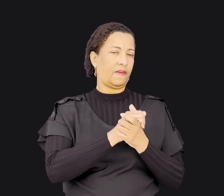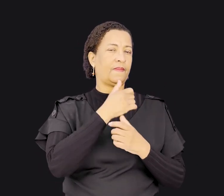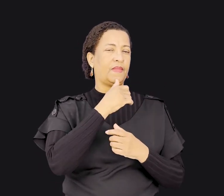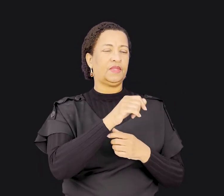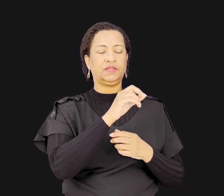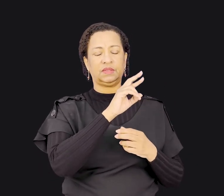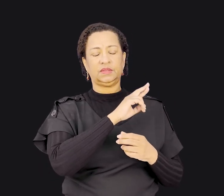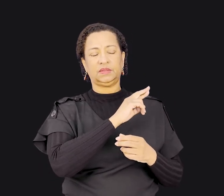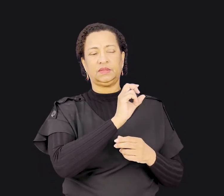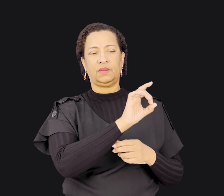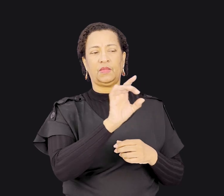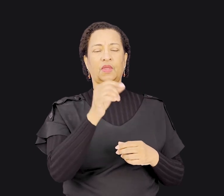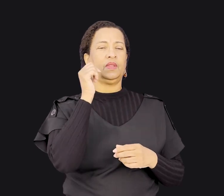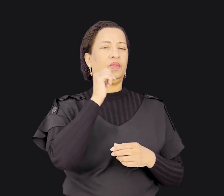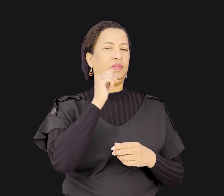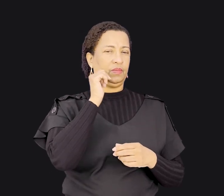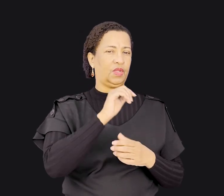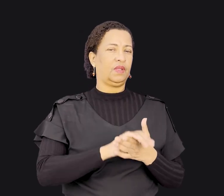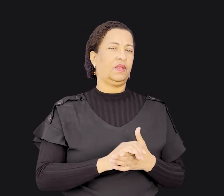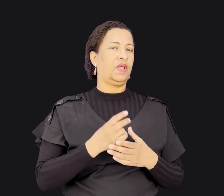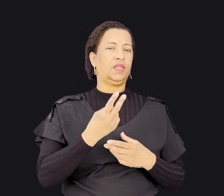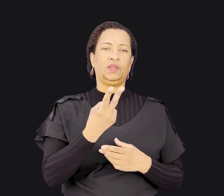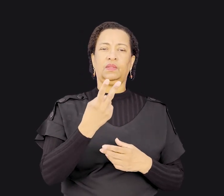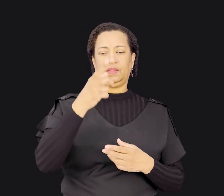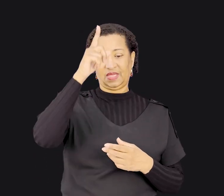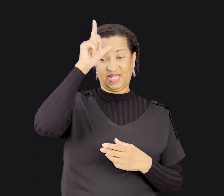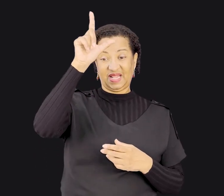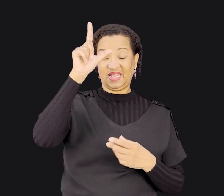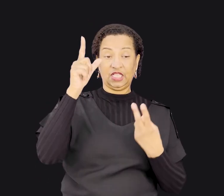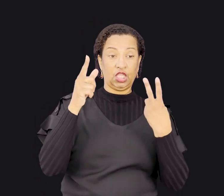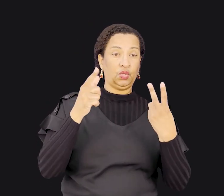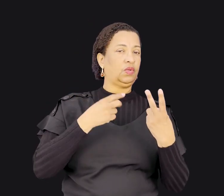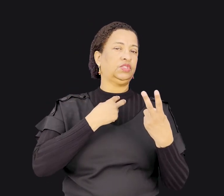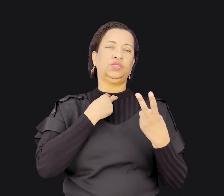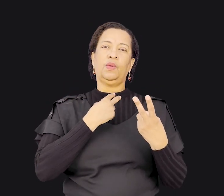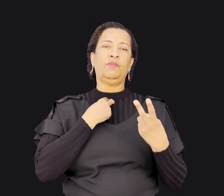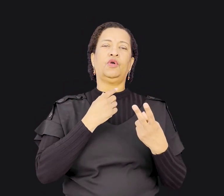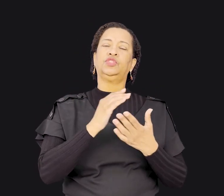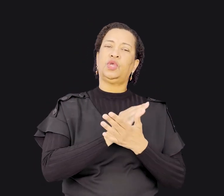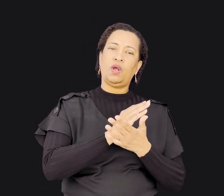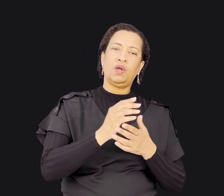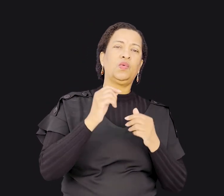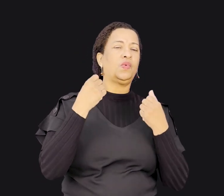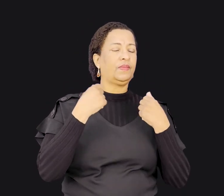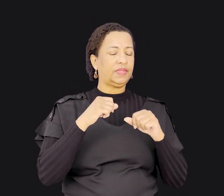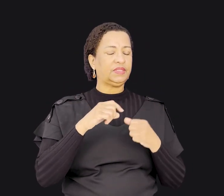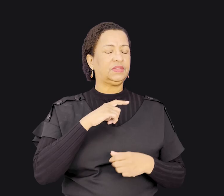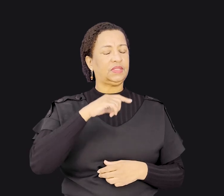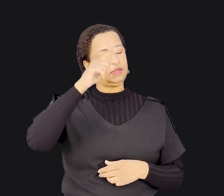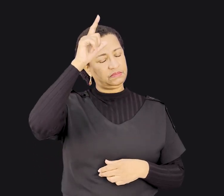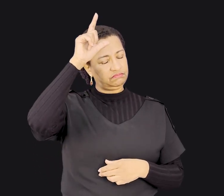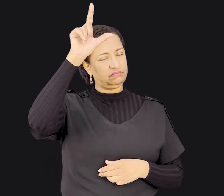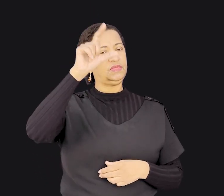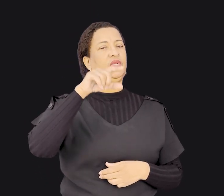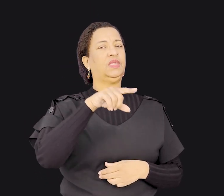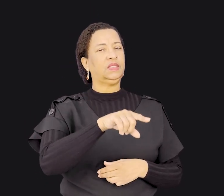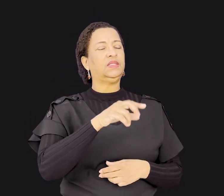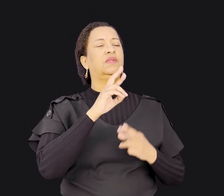dois oficiais comandantes. Alguém tem que ter a responsabilidade e responder pelo navio. Esta responsabilidade